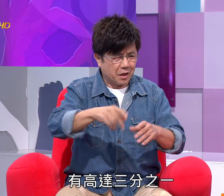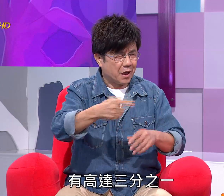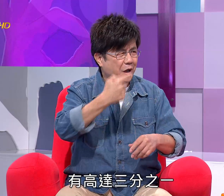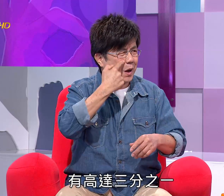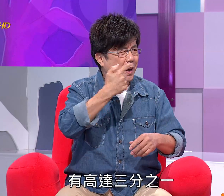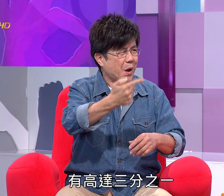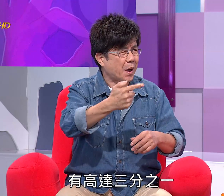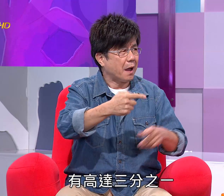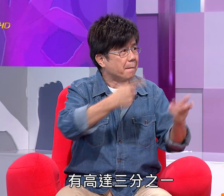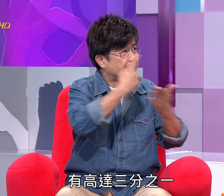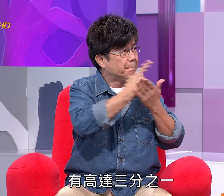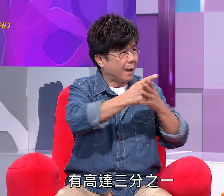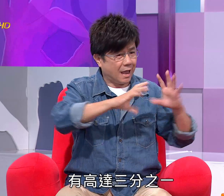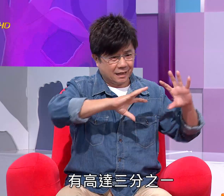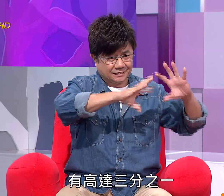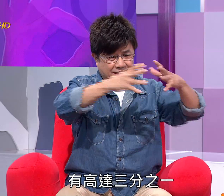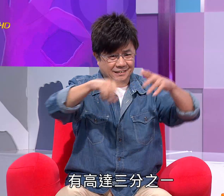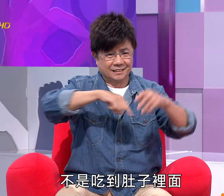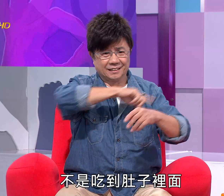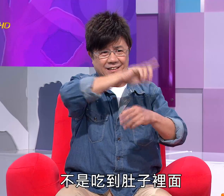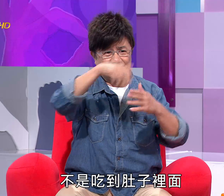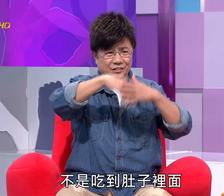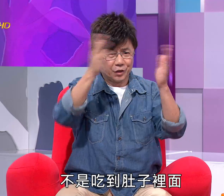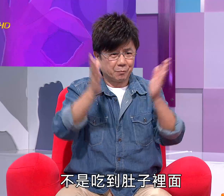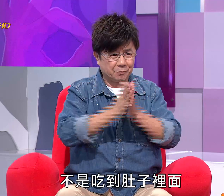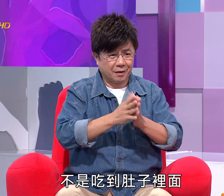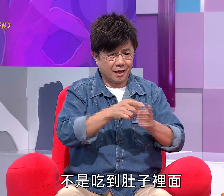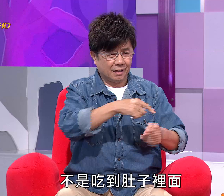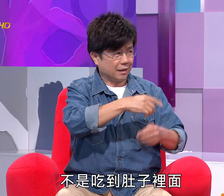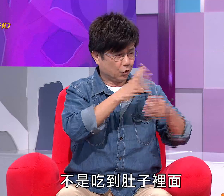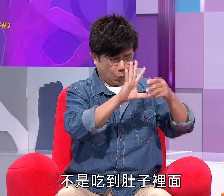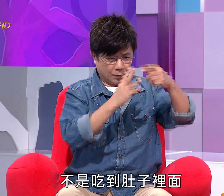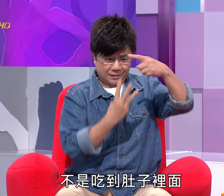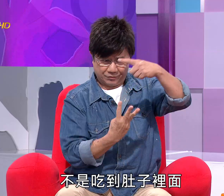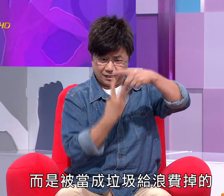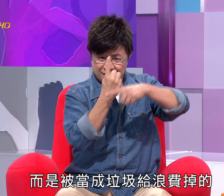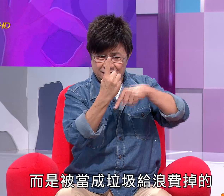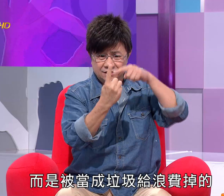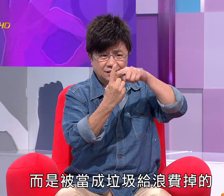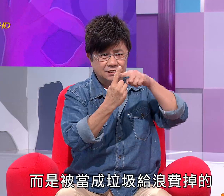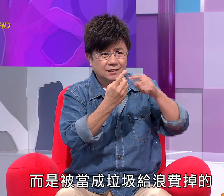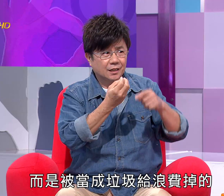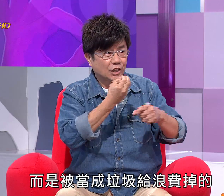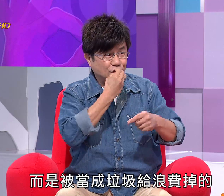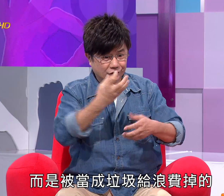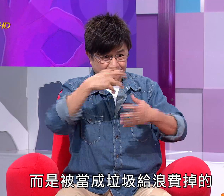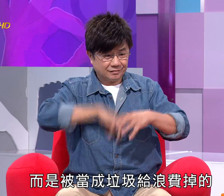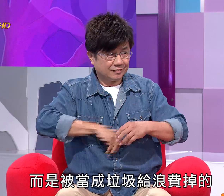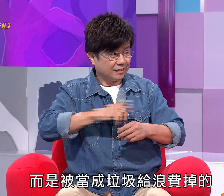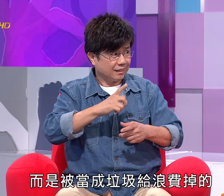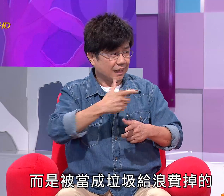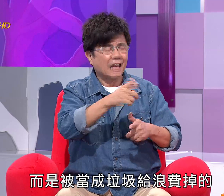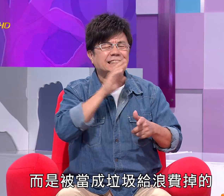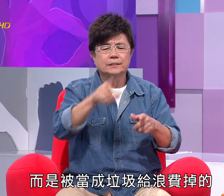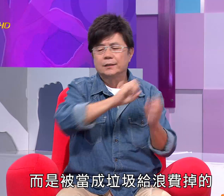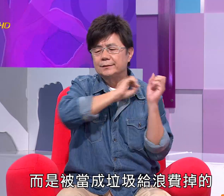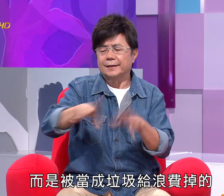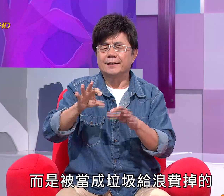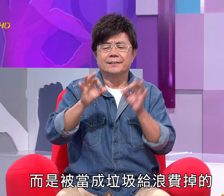达1/3呢，不是吃到肚子里面，而是被当成垃圾给浪费掉